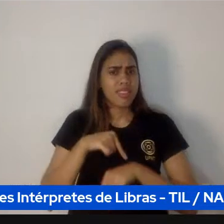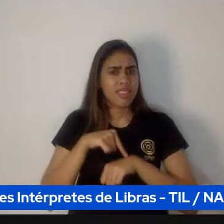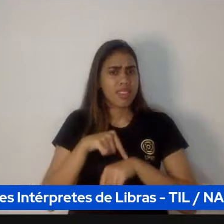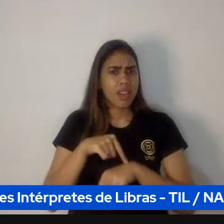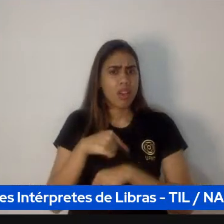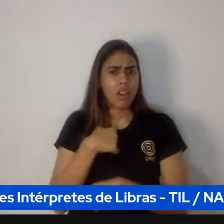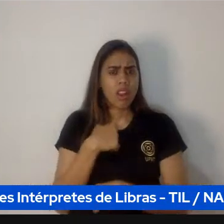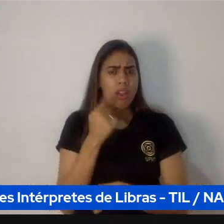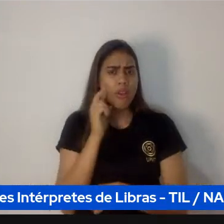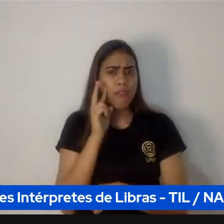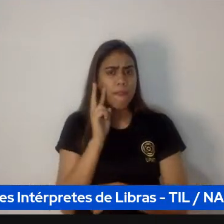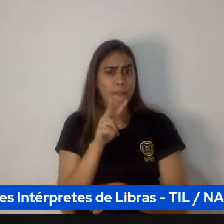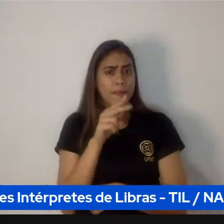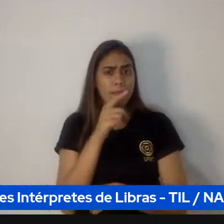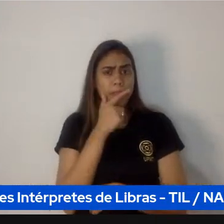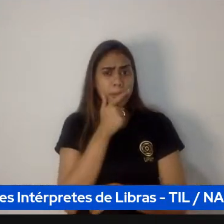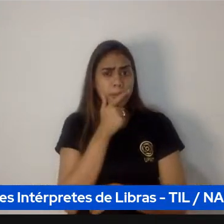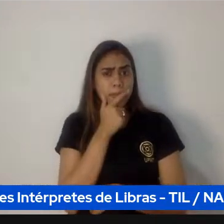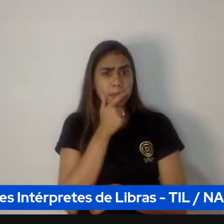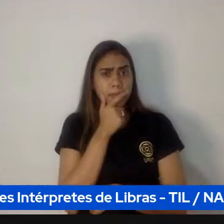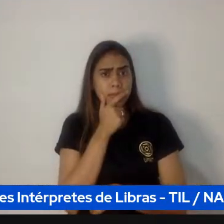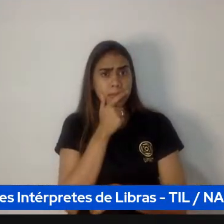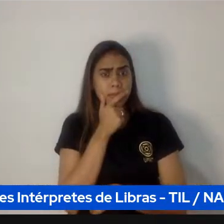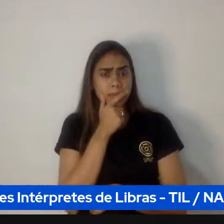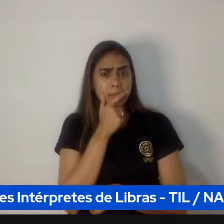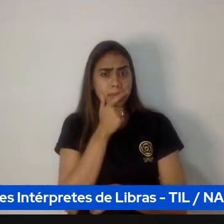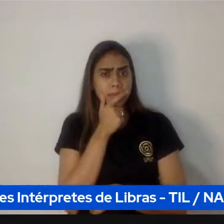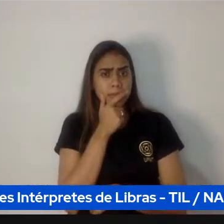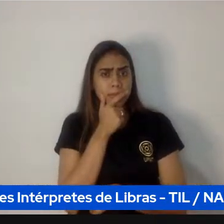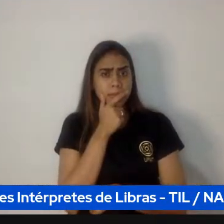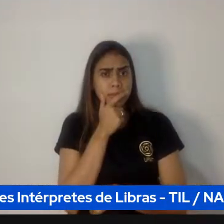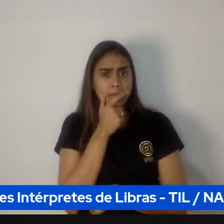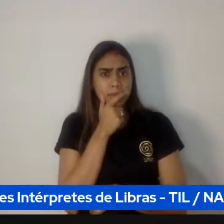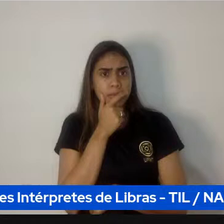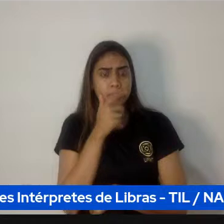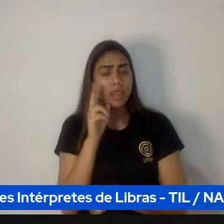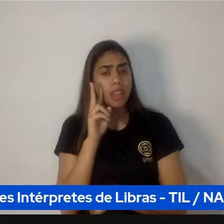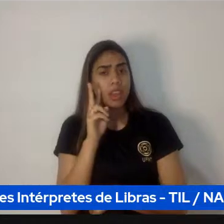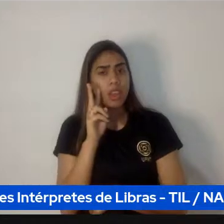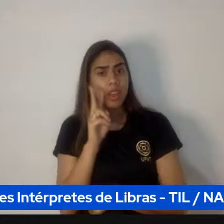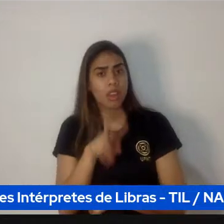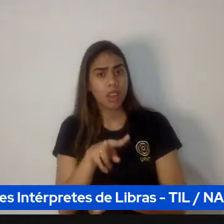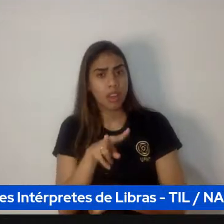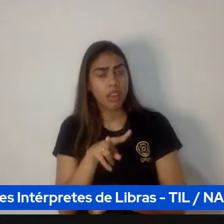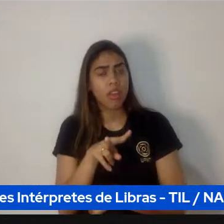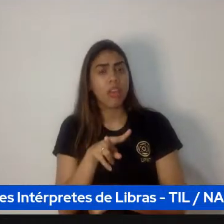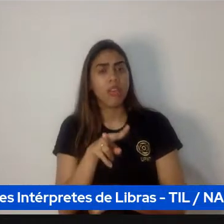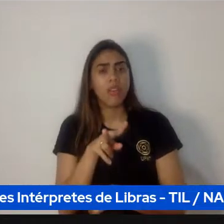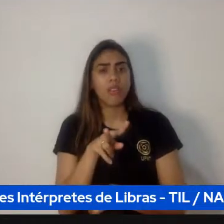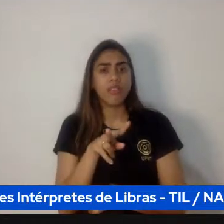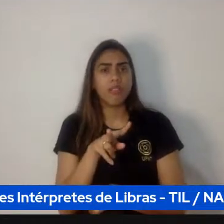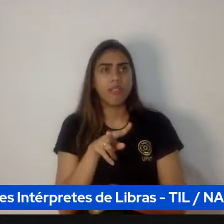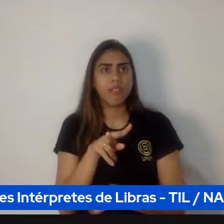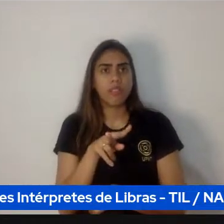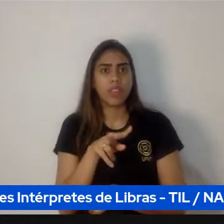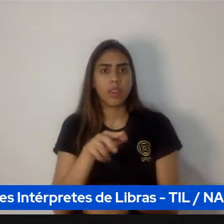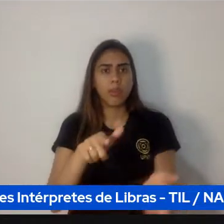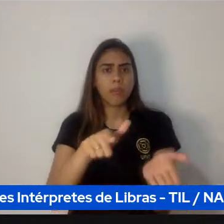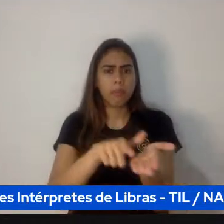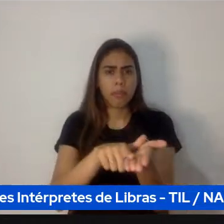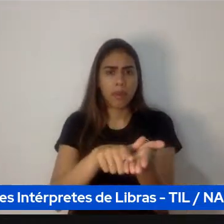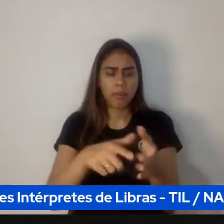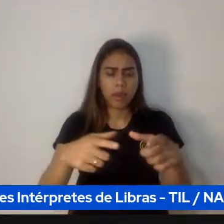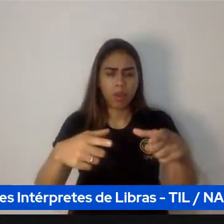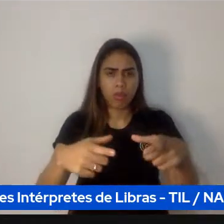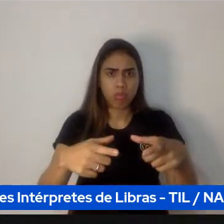né? Aí eu toco naquele assunto do convívio. É no convívio que o sujeito se